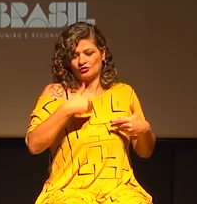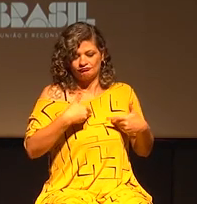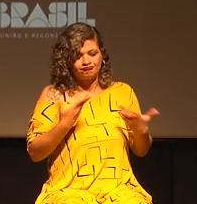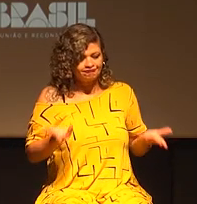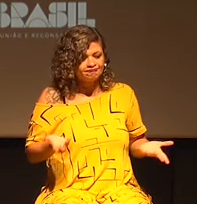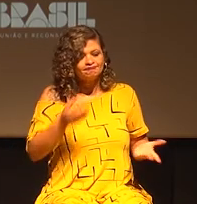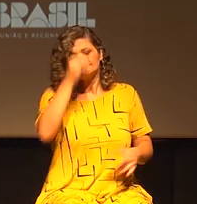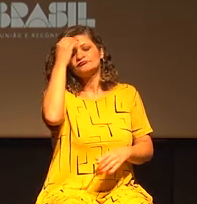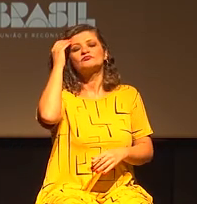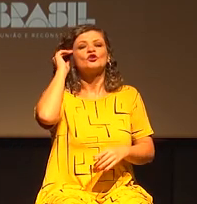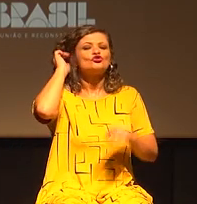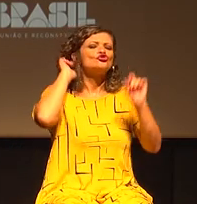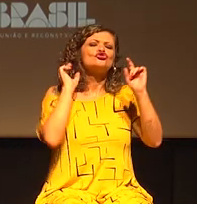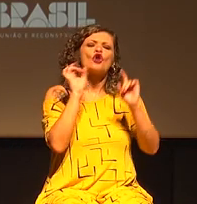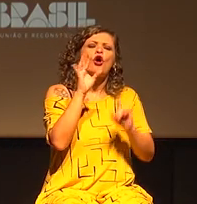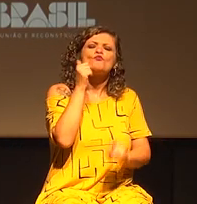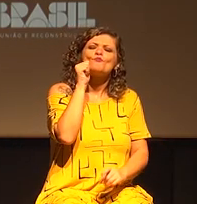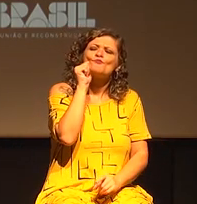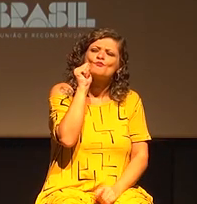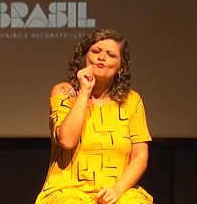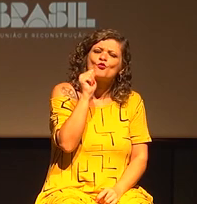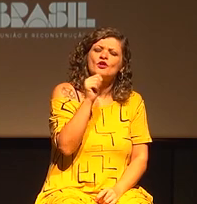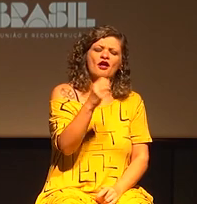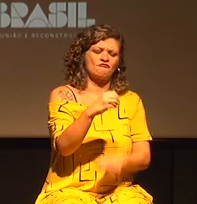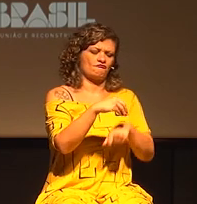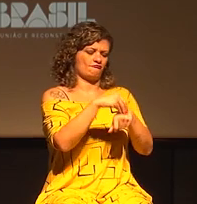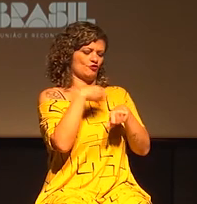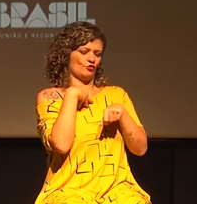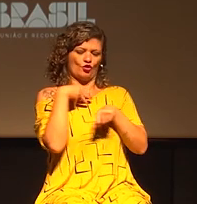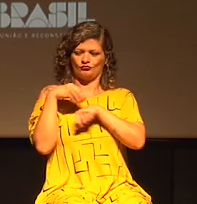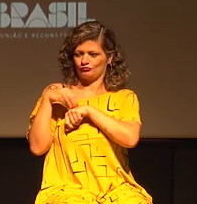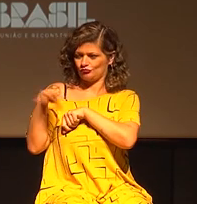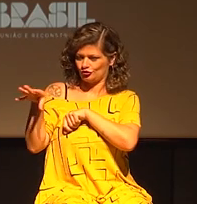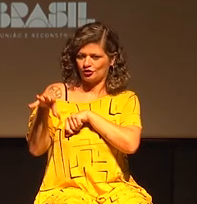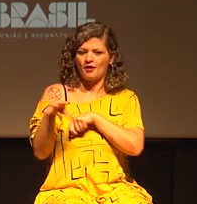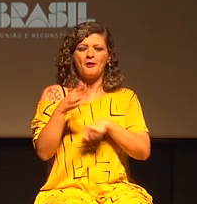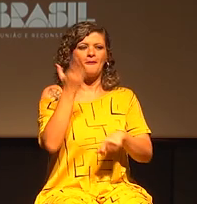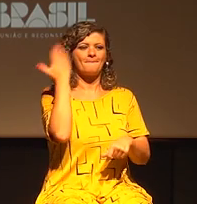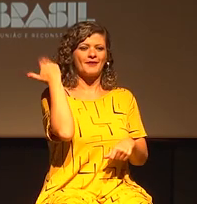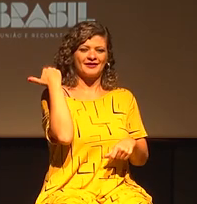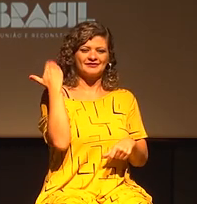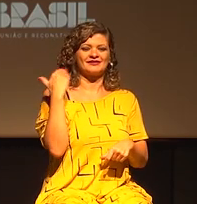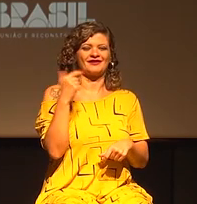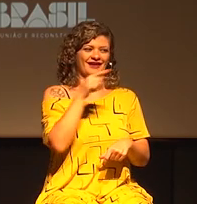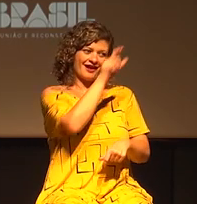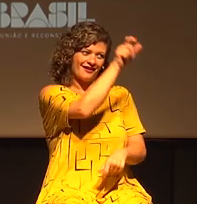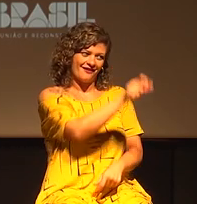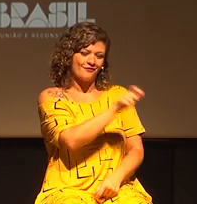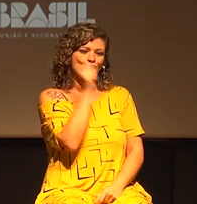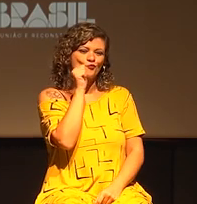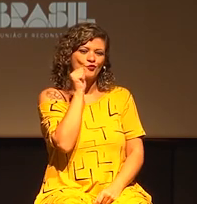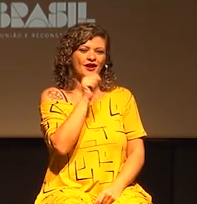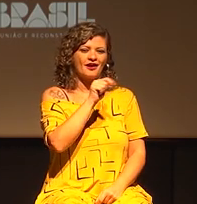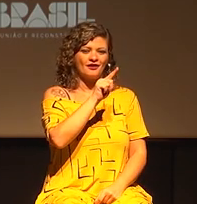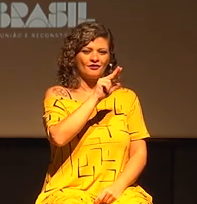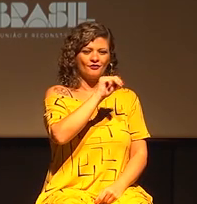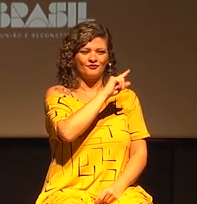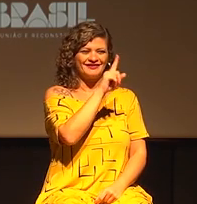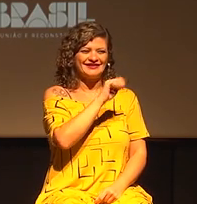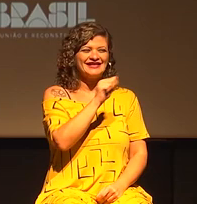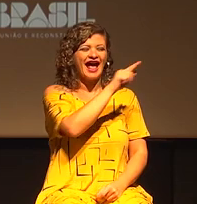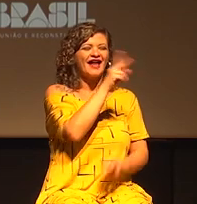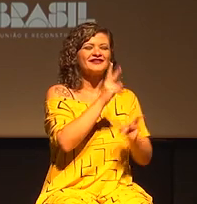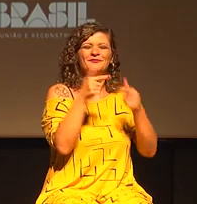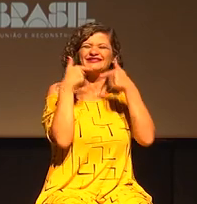depoimento rápido de uma das mulheres que ela falou assim para mim no dia que ela foi pra formação a luí que a a a Luísa tá sempre com aquele